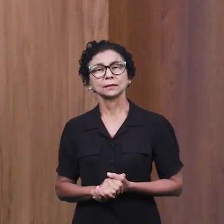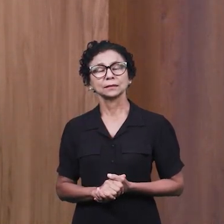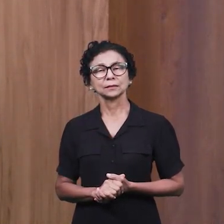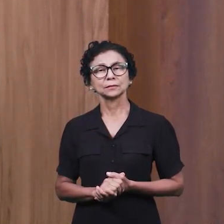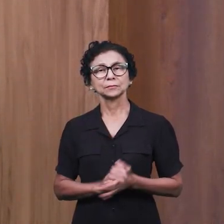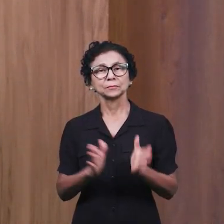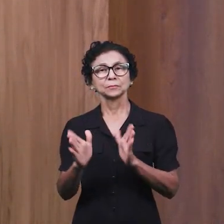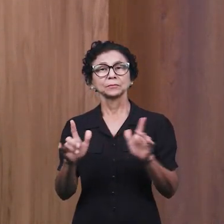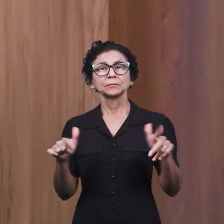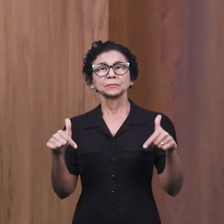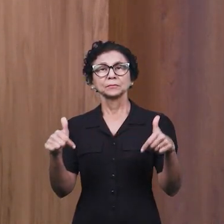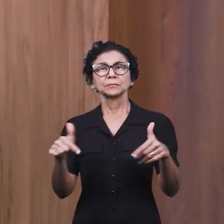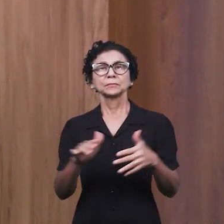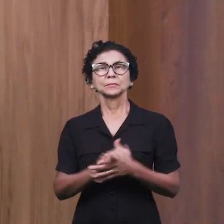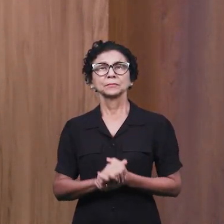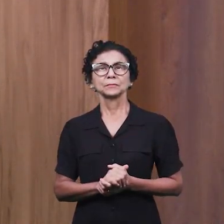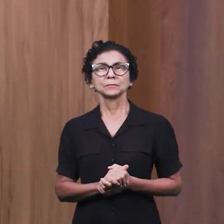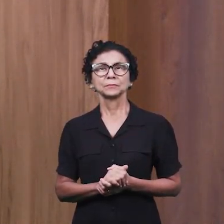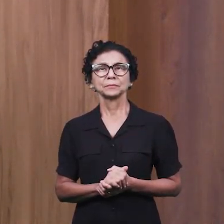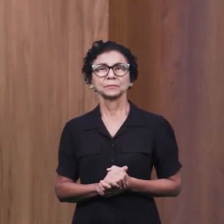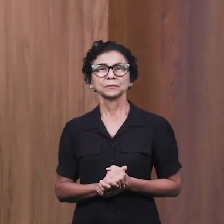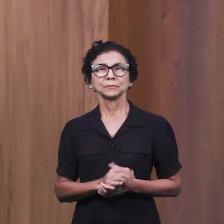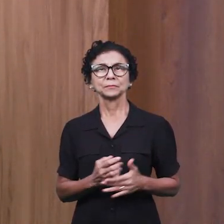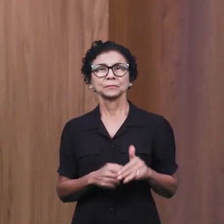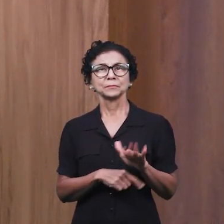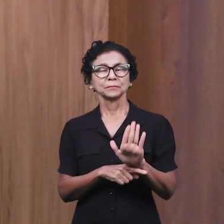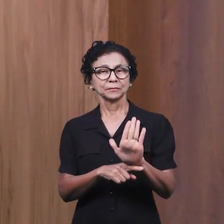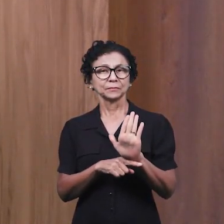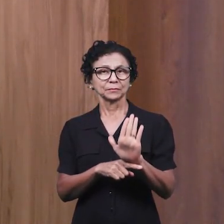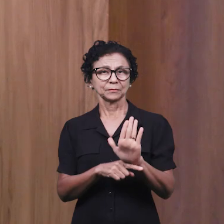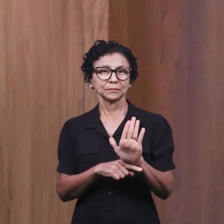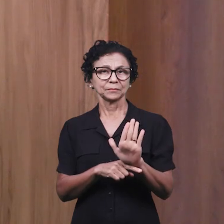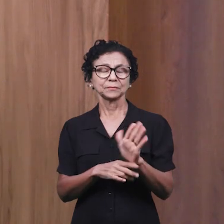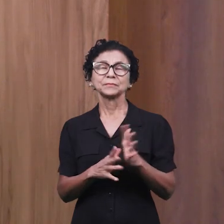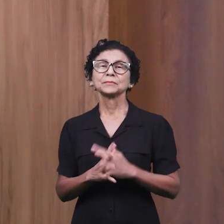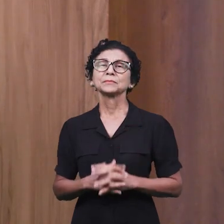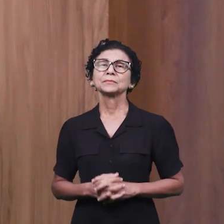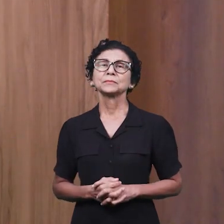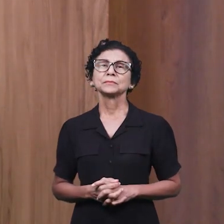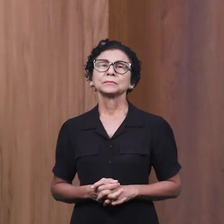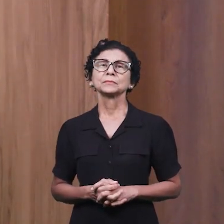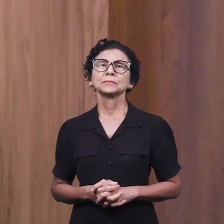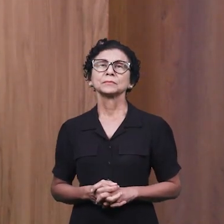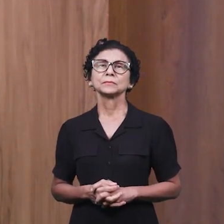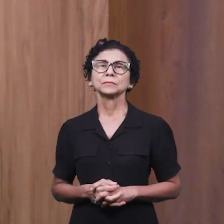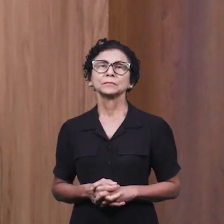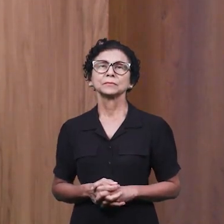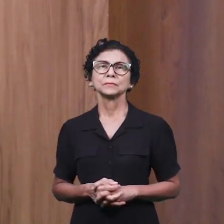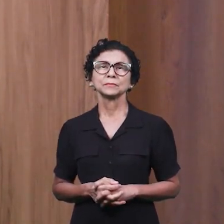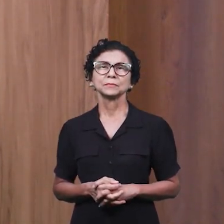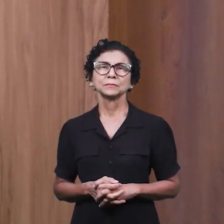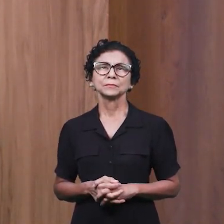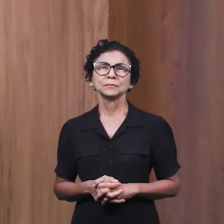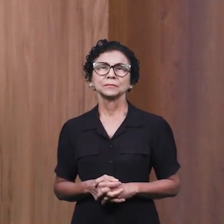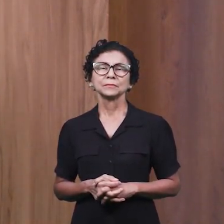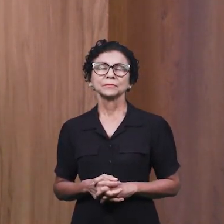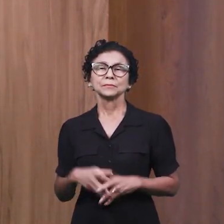Acessibilidade em Ação. Tem te ajudado? Tem te apoiado, te ajudado? Nos informe, por